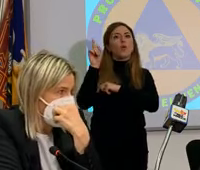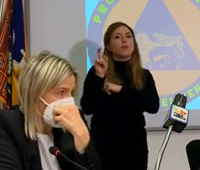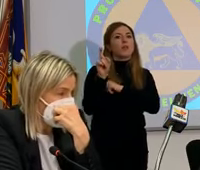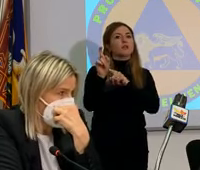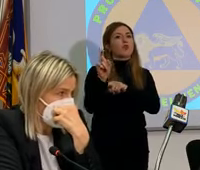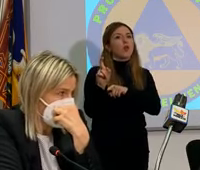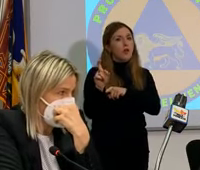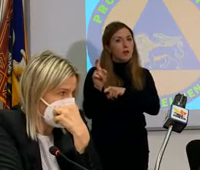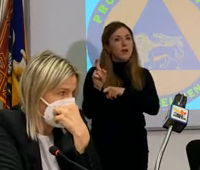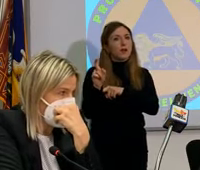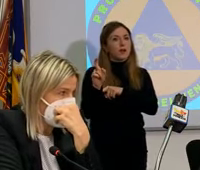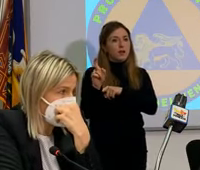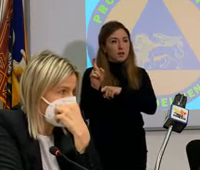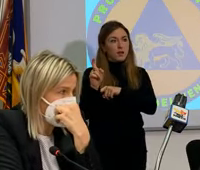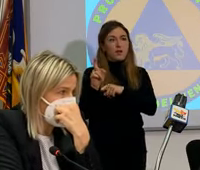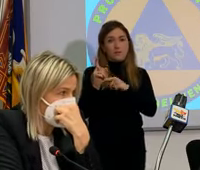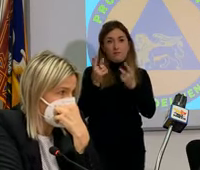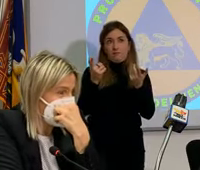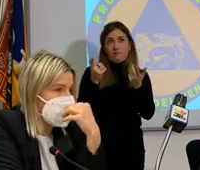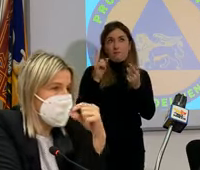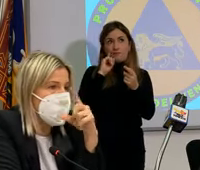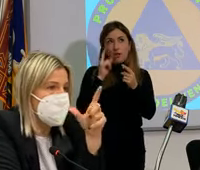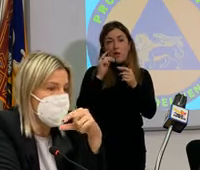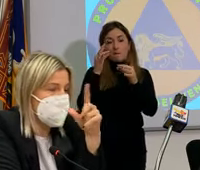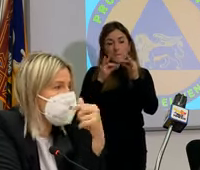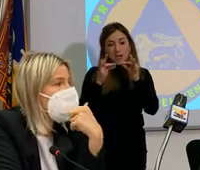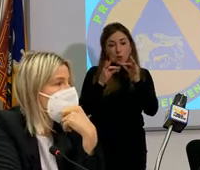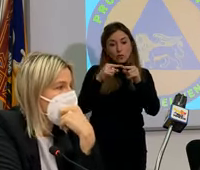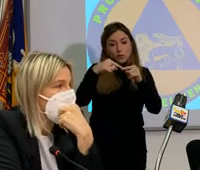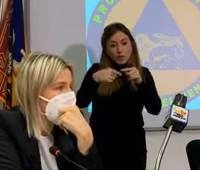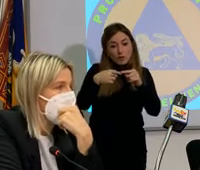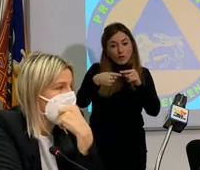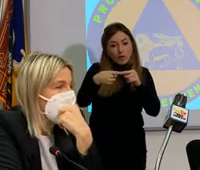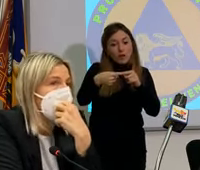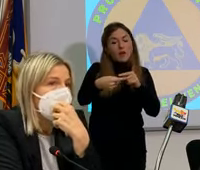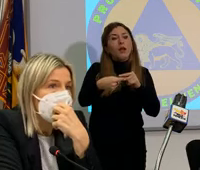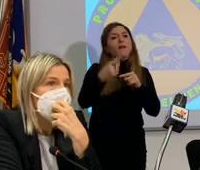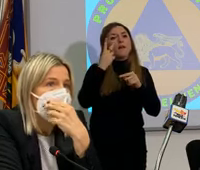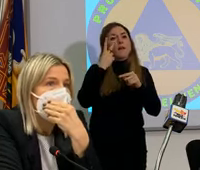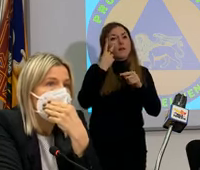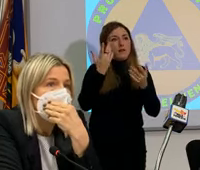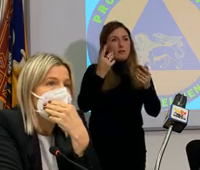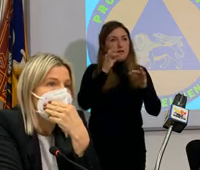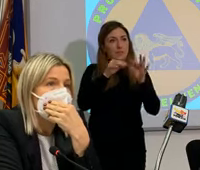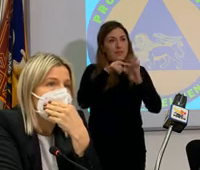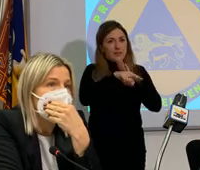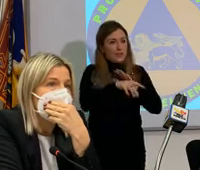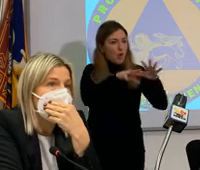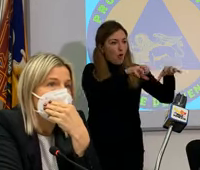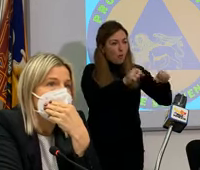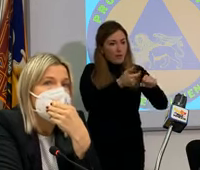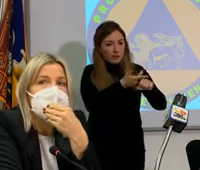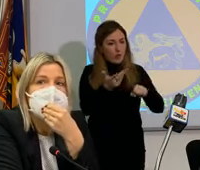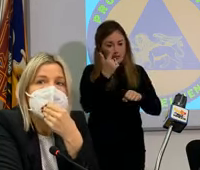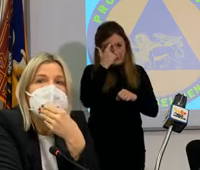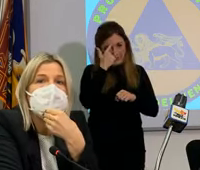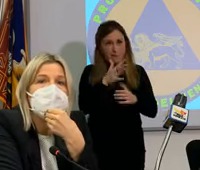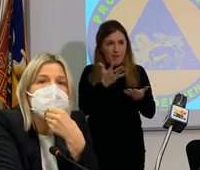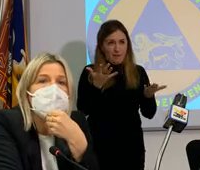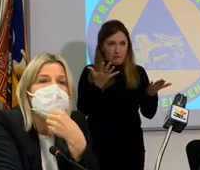e anzi ray minuto per minuto l'occupazione dei posti letto di tutta la terapia in tensione della regione su questo abbiamo